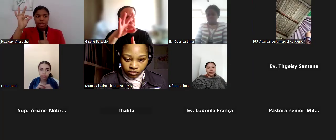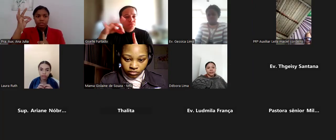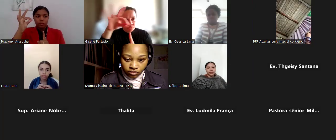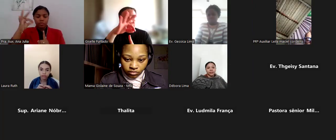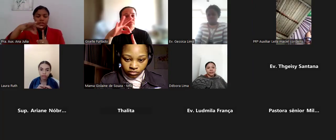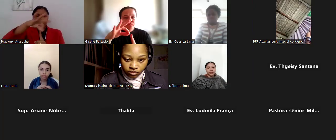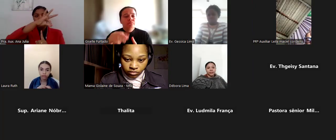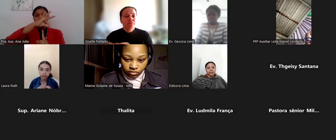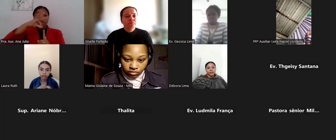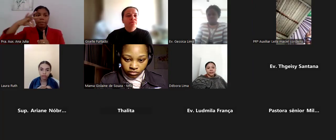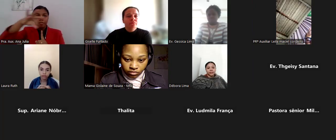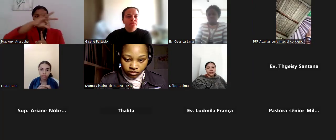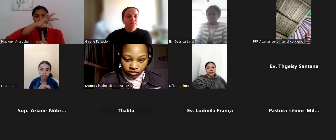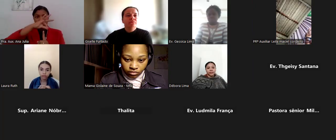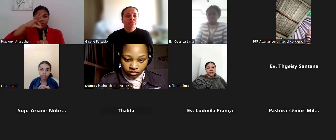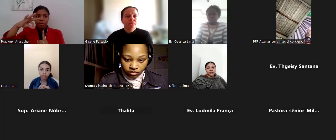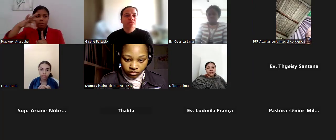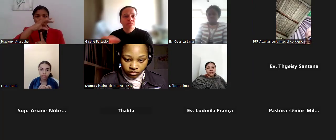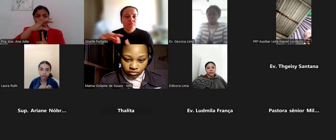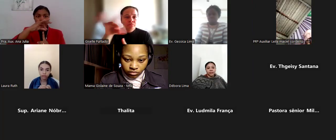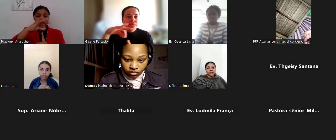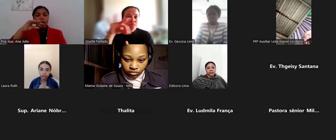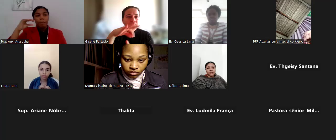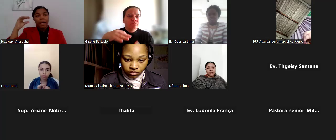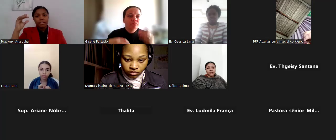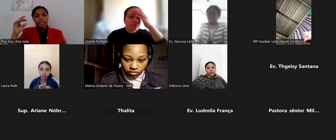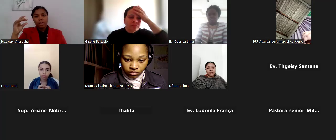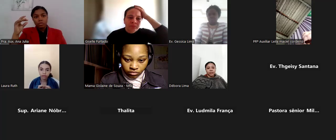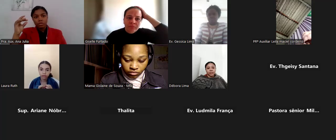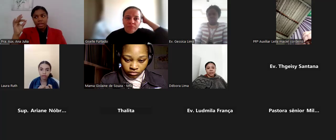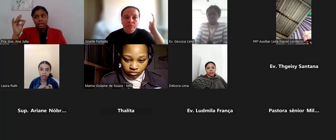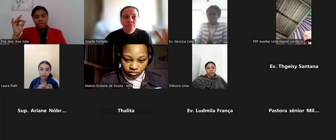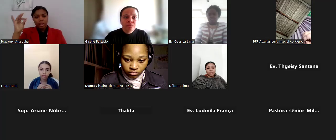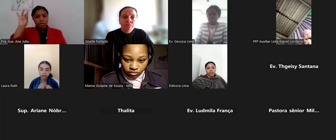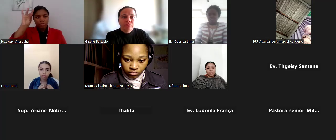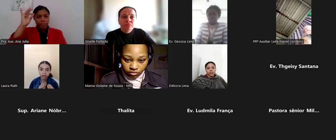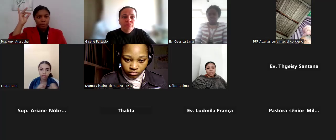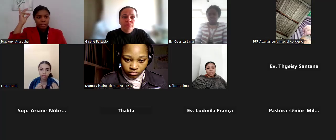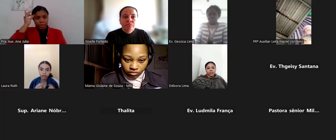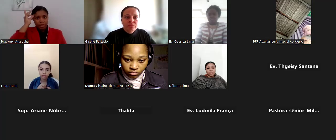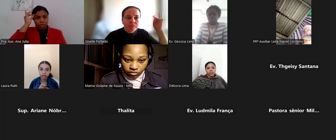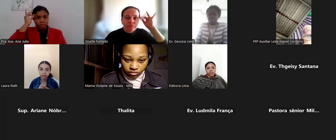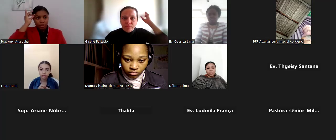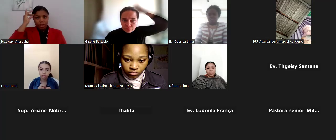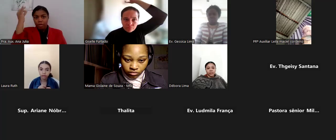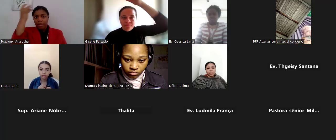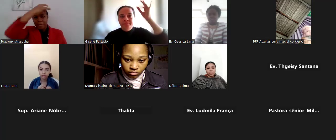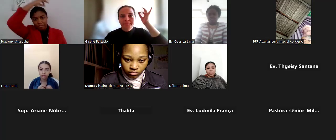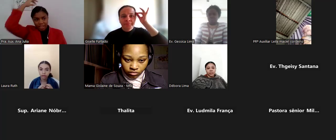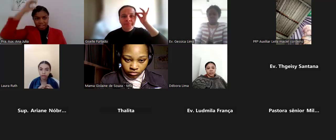indicador fechado e para frente, dá uma volta. Mas eu notei que quando é o espírito, não é para frente, é